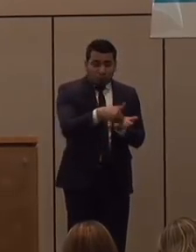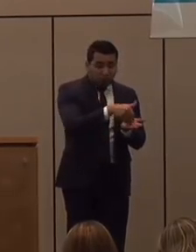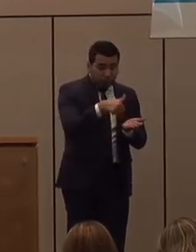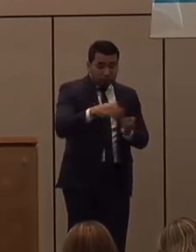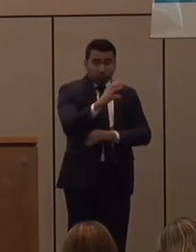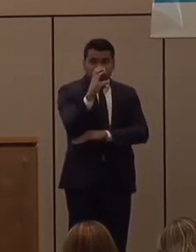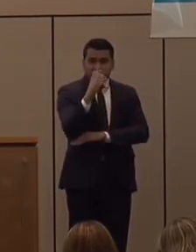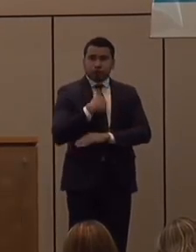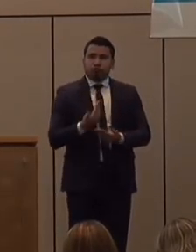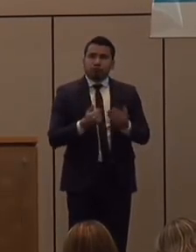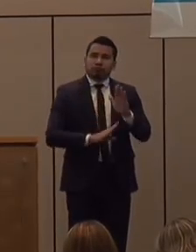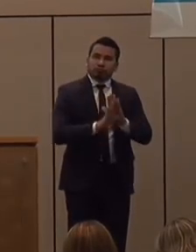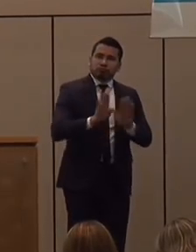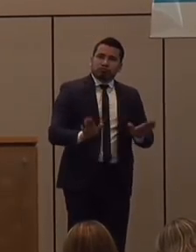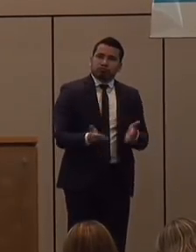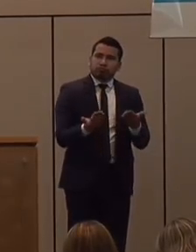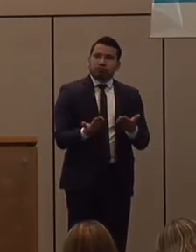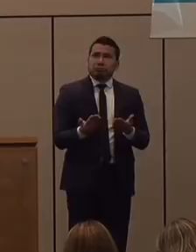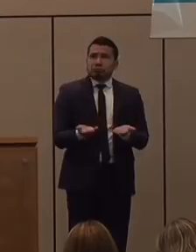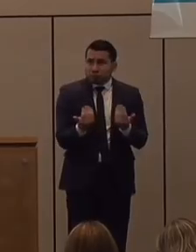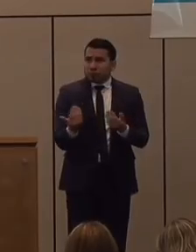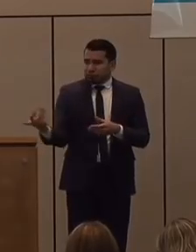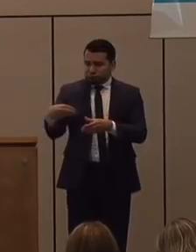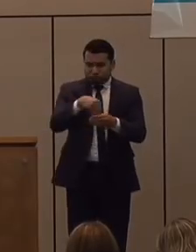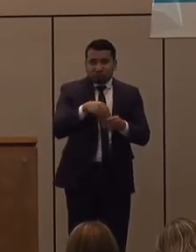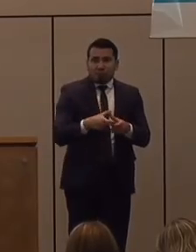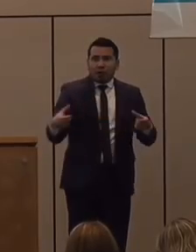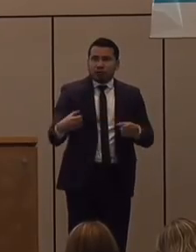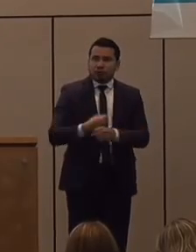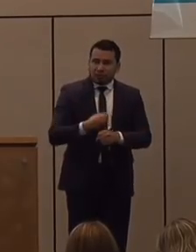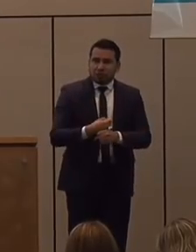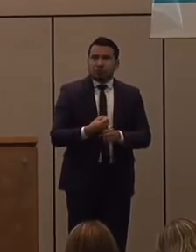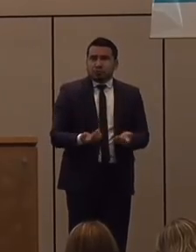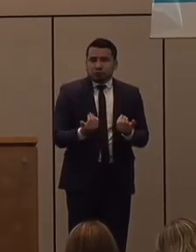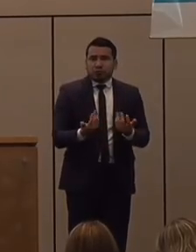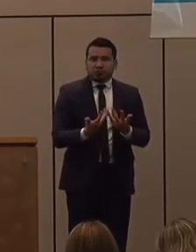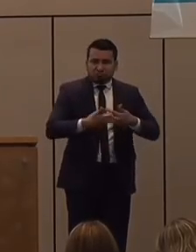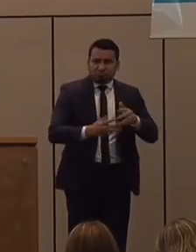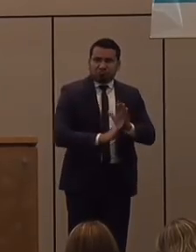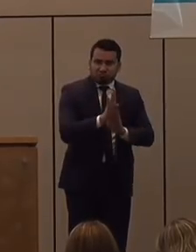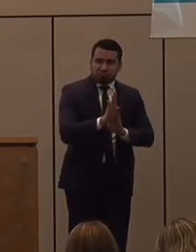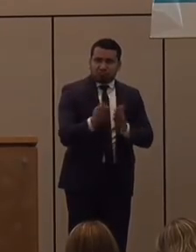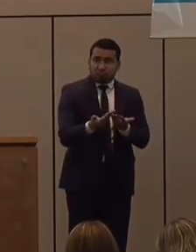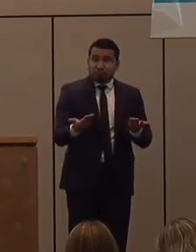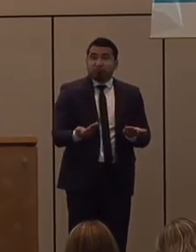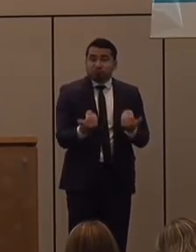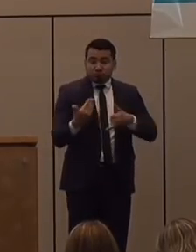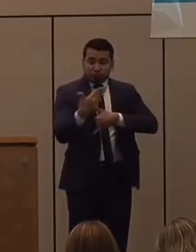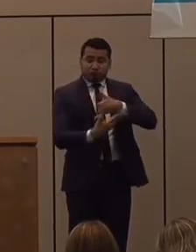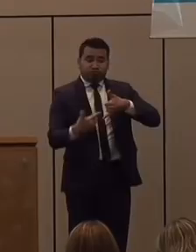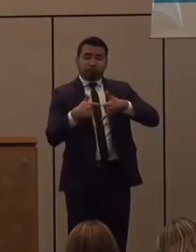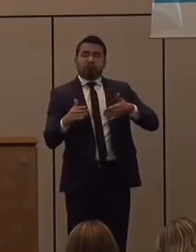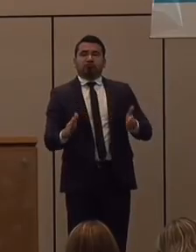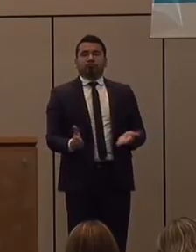el mensaje es que genera progreso aumentan las empresas y eso por supuesto redunda en un beneficio muy importante para